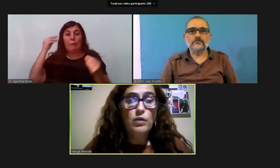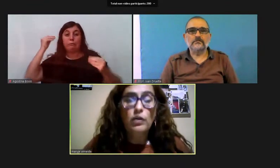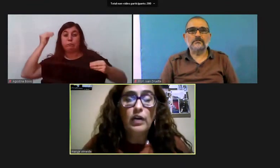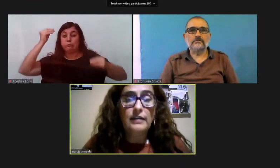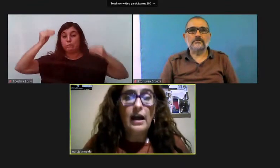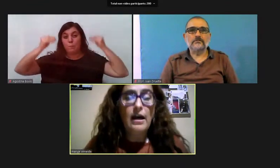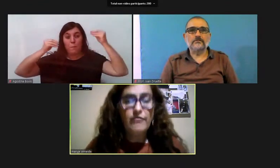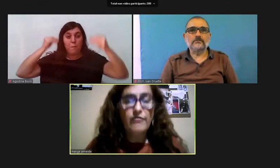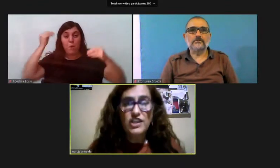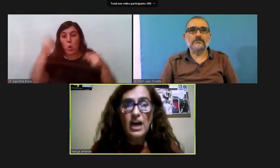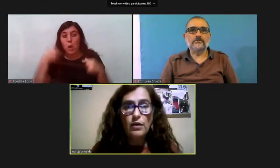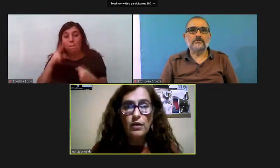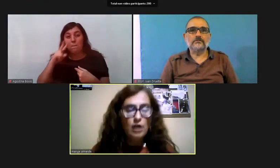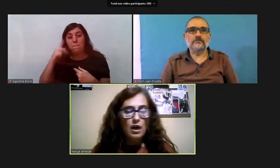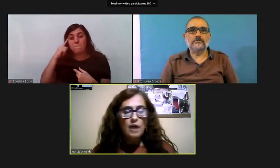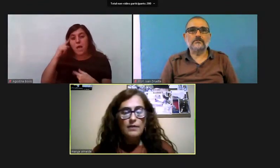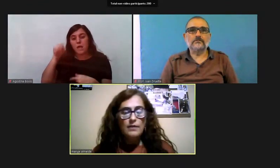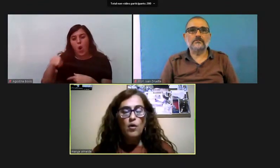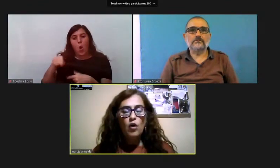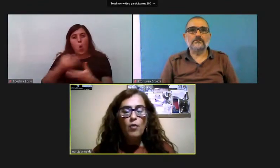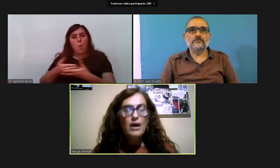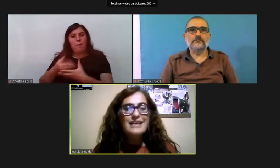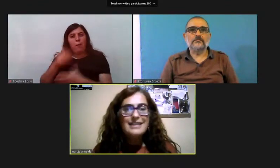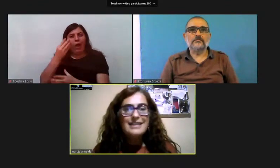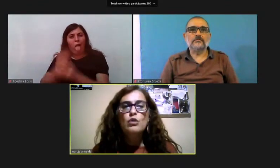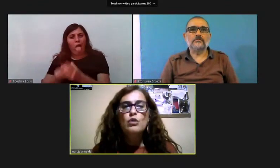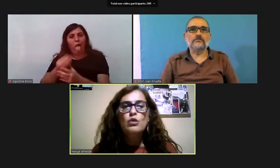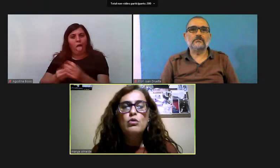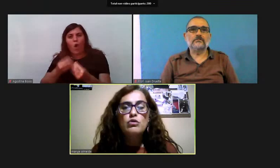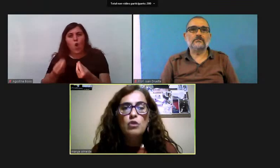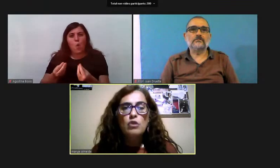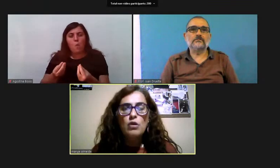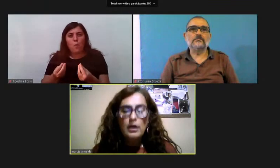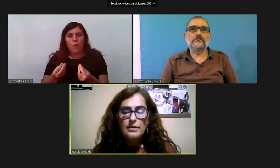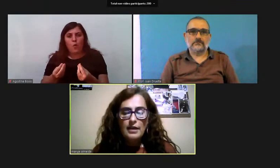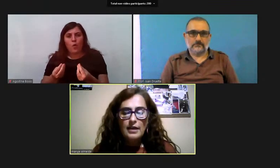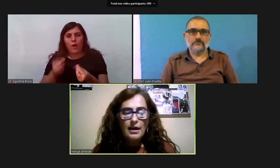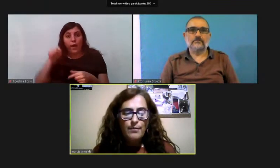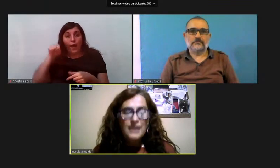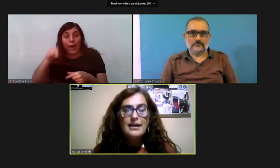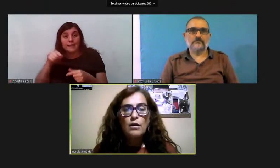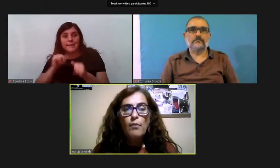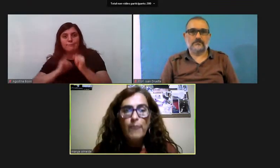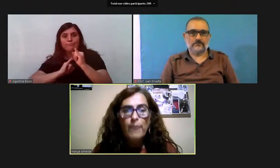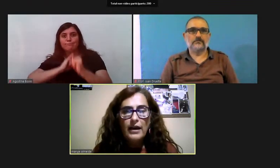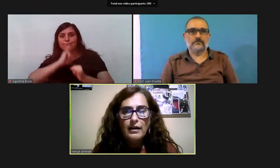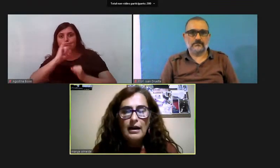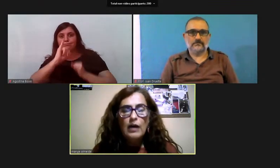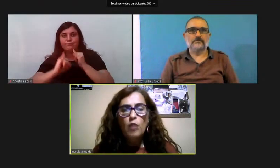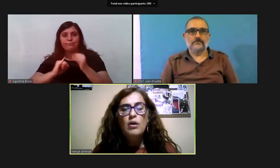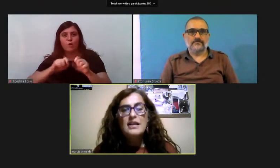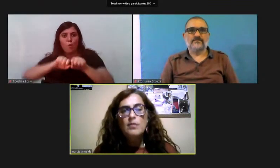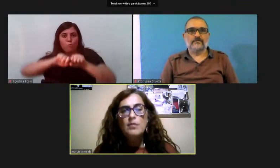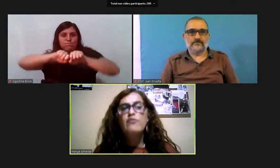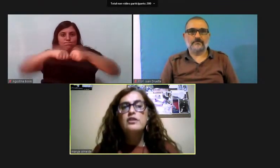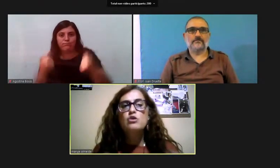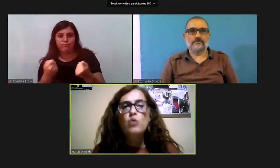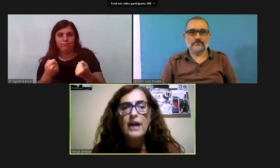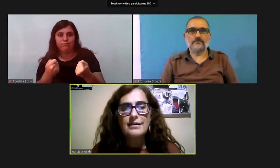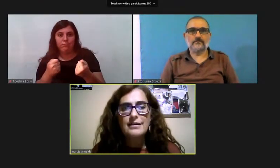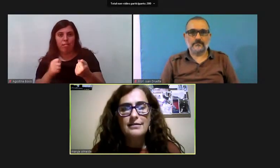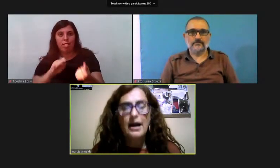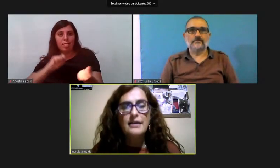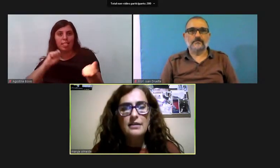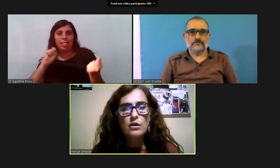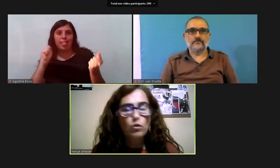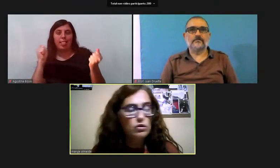que tiene un hijo que está fallado, digamos, cómo ese discurso se empieza a romper, cómo le hacemos